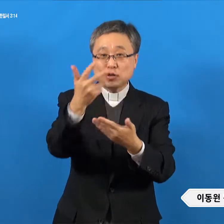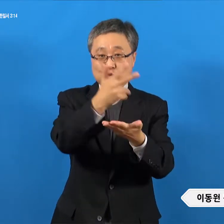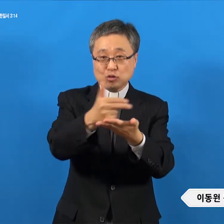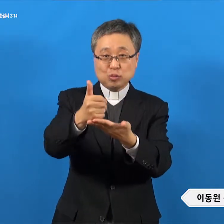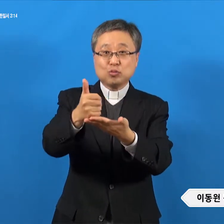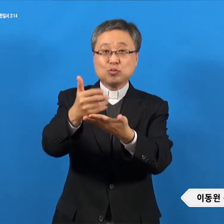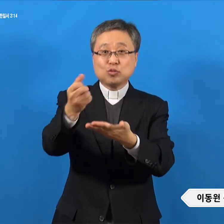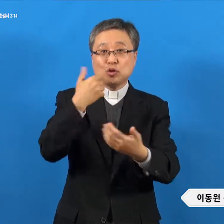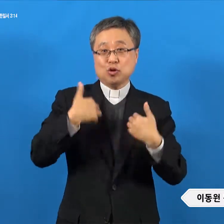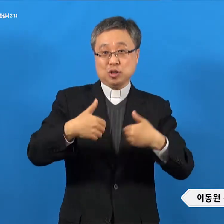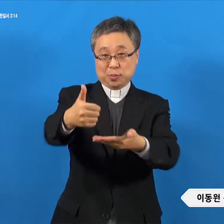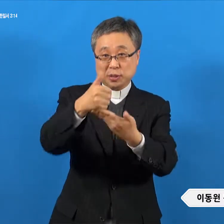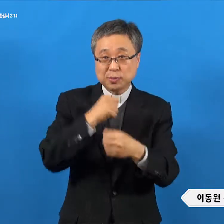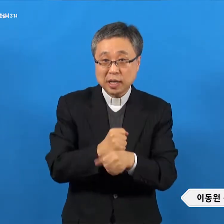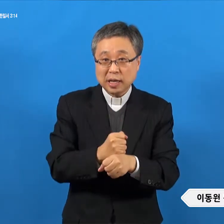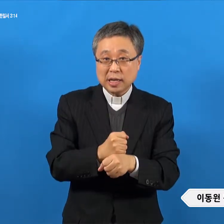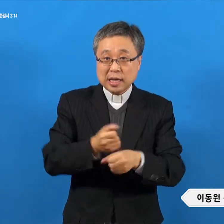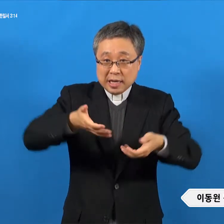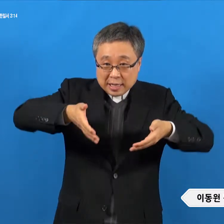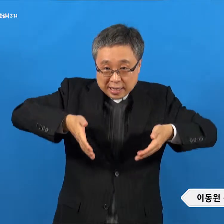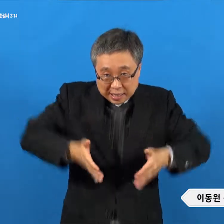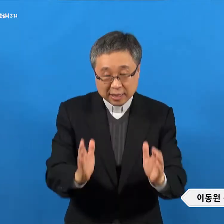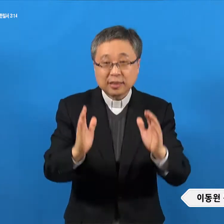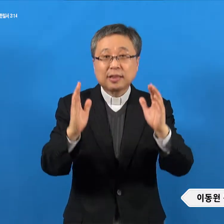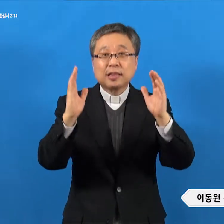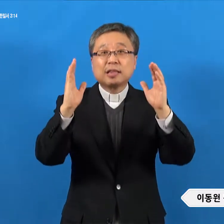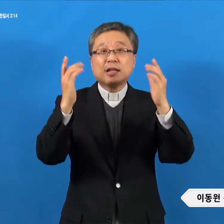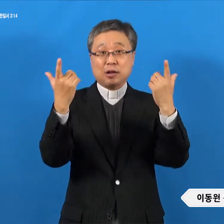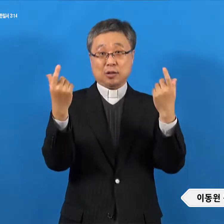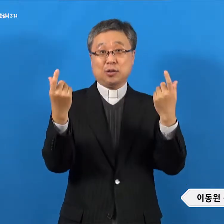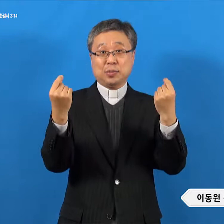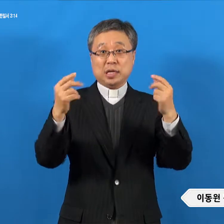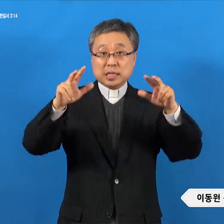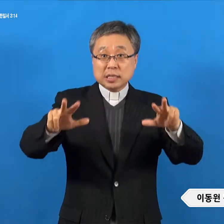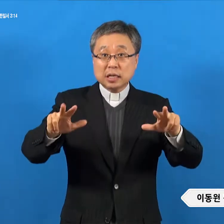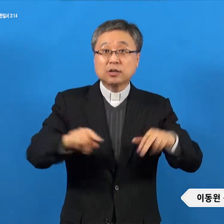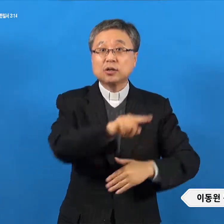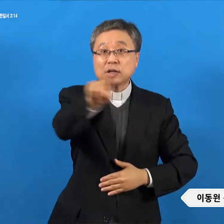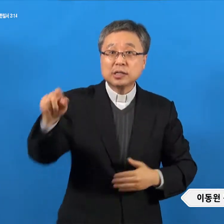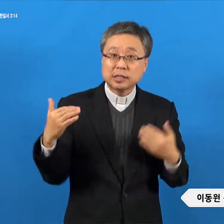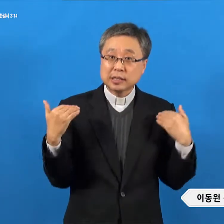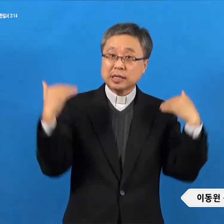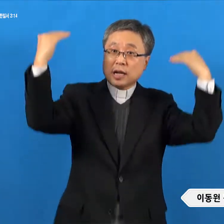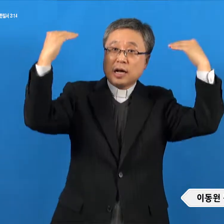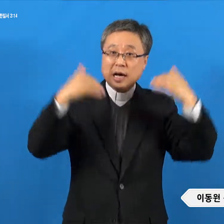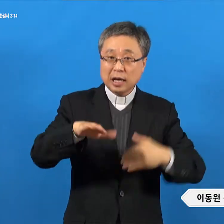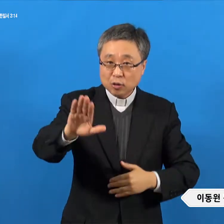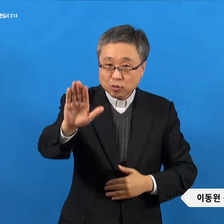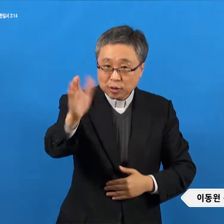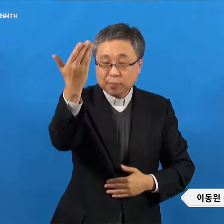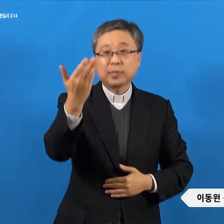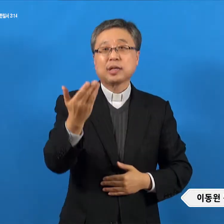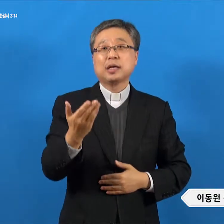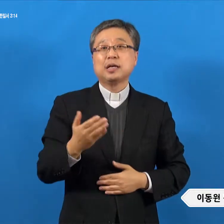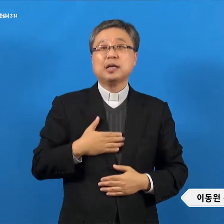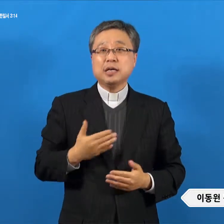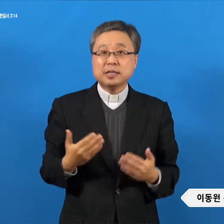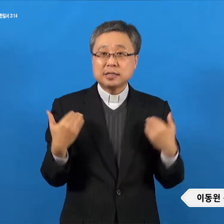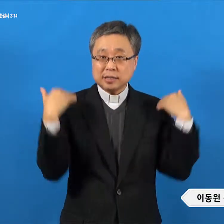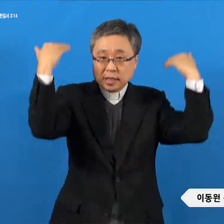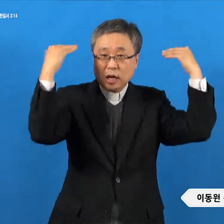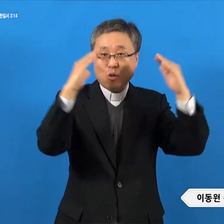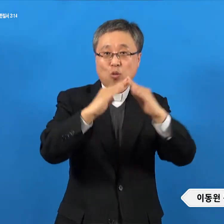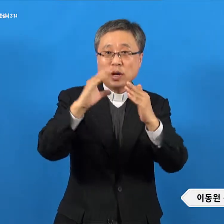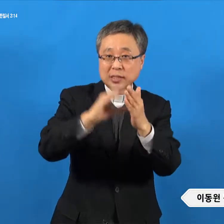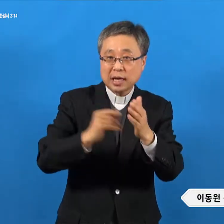영접했습니다. 그들은 갓 태어난 것입니다. 이제 그들은 자라가야 합니다. 이 성장의 과제 앞에서 그들을